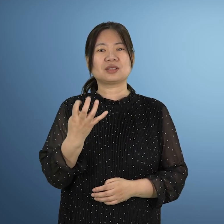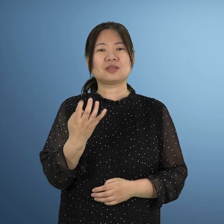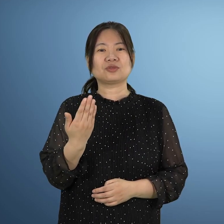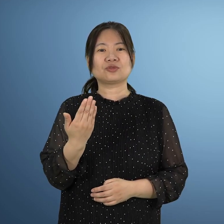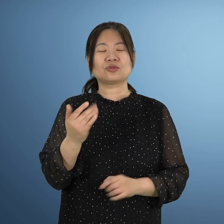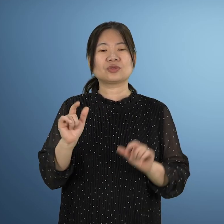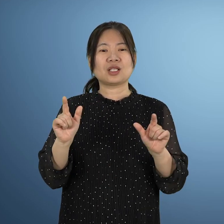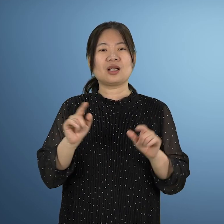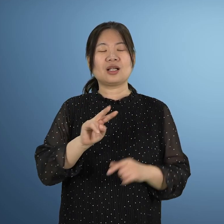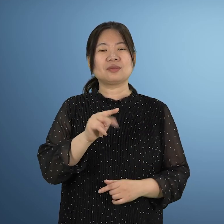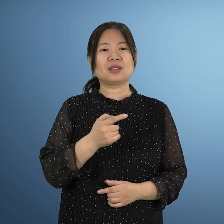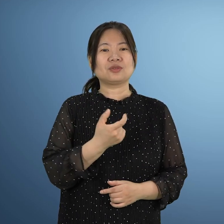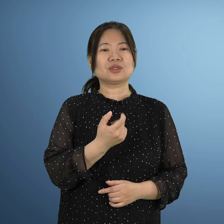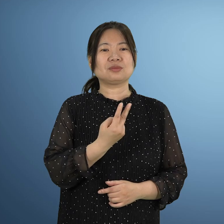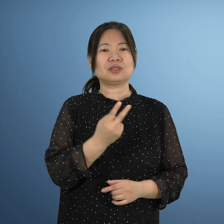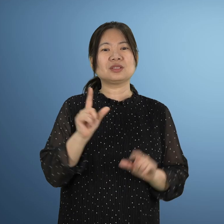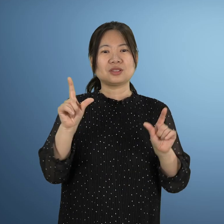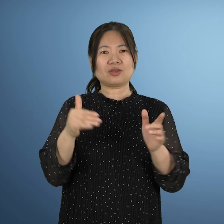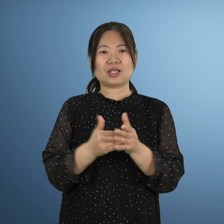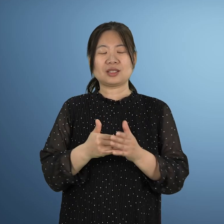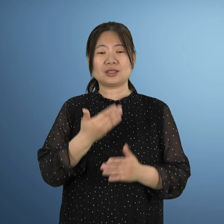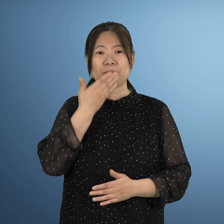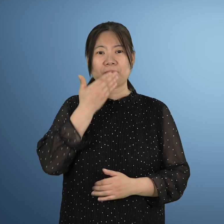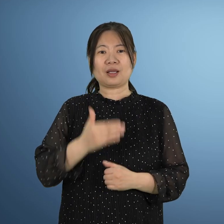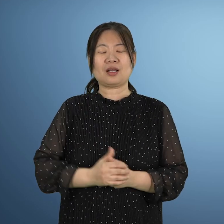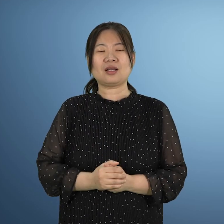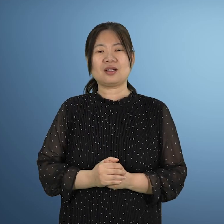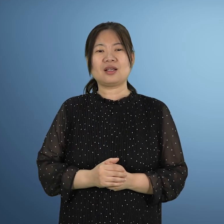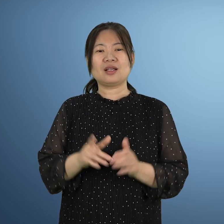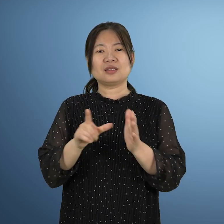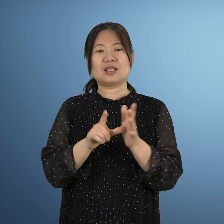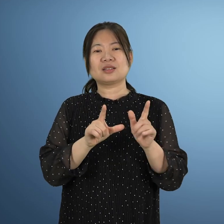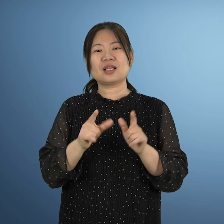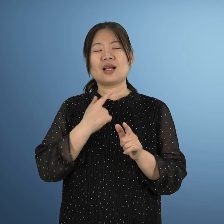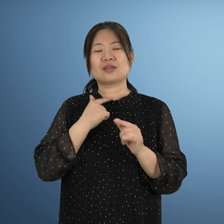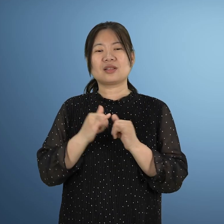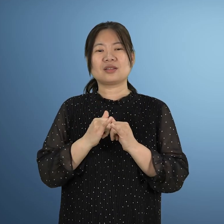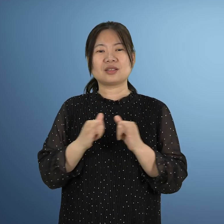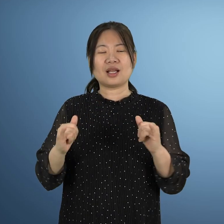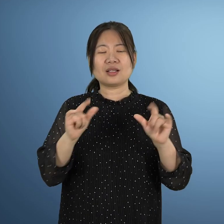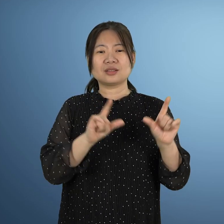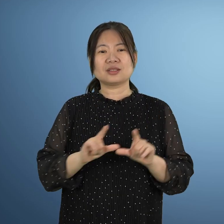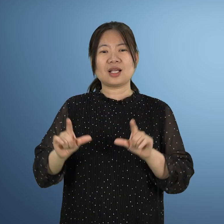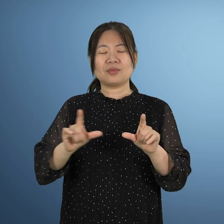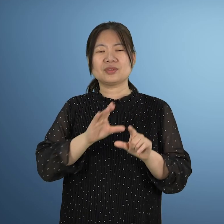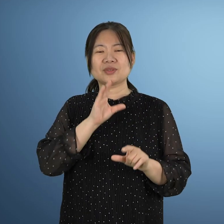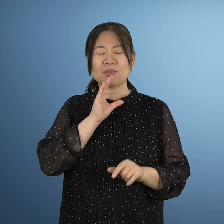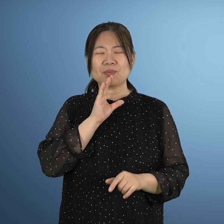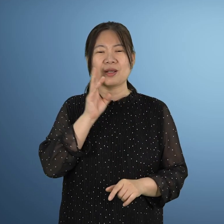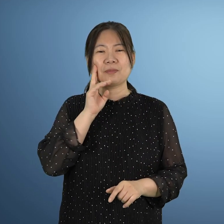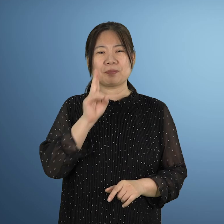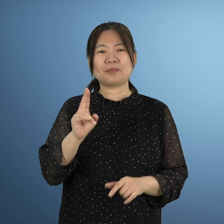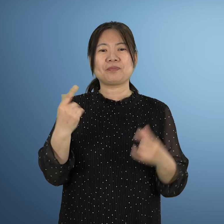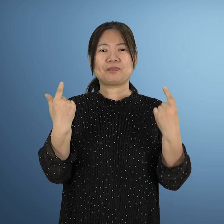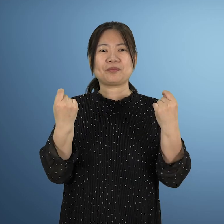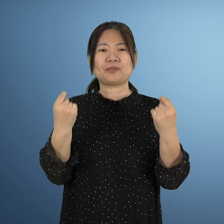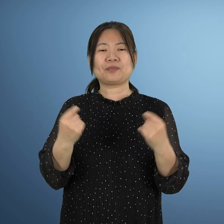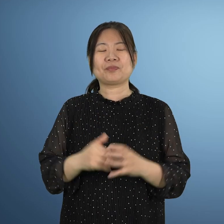249년에서 262년까지였으니까 그 시대를 살았던 사람들의 삶이 얼마나